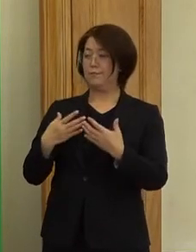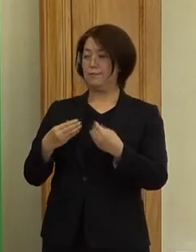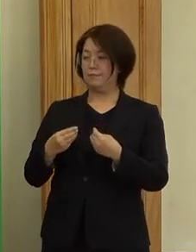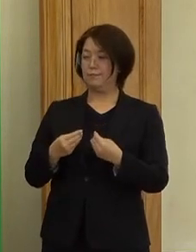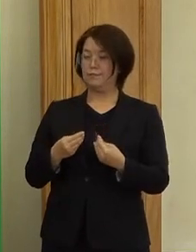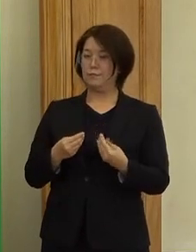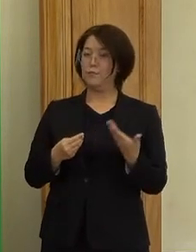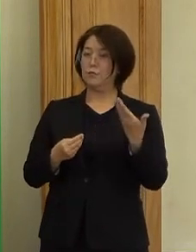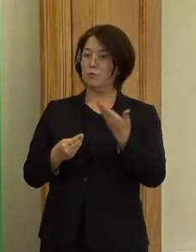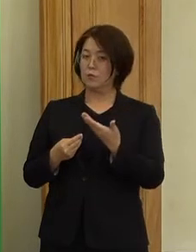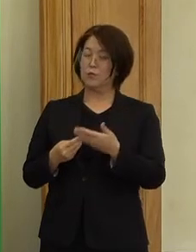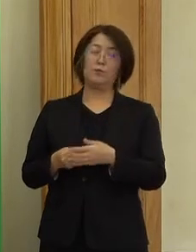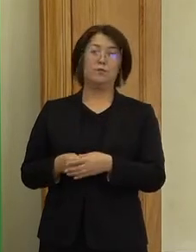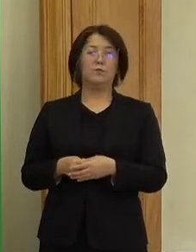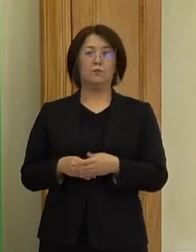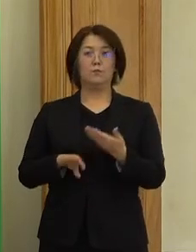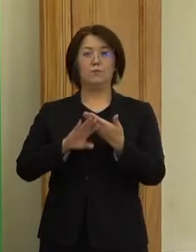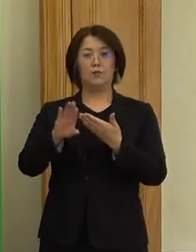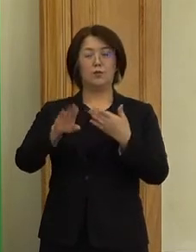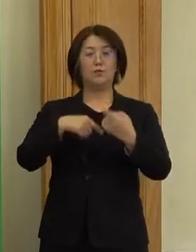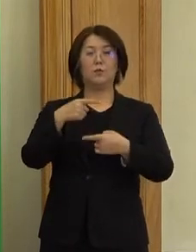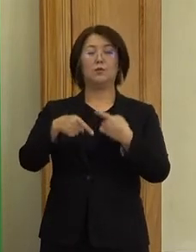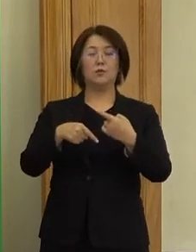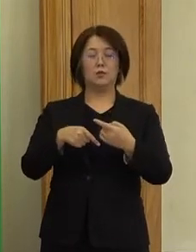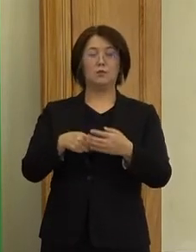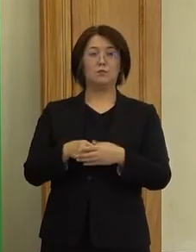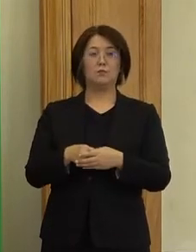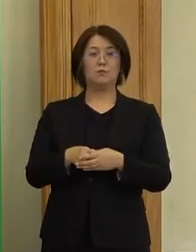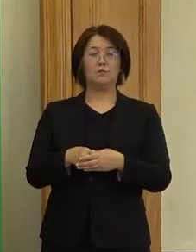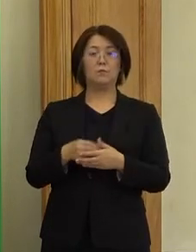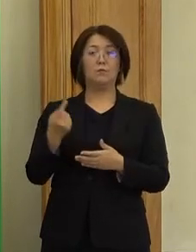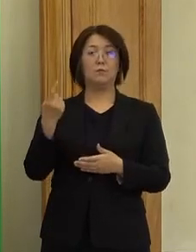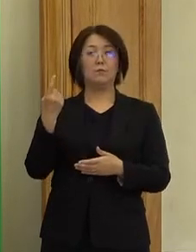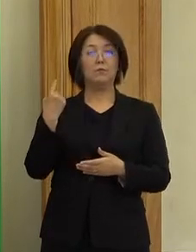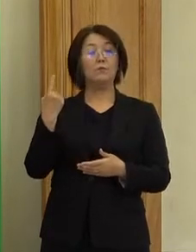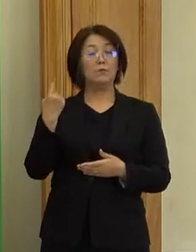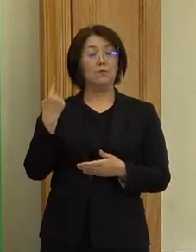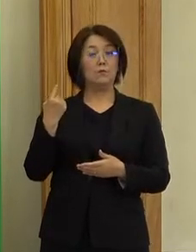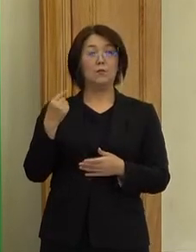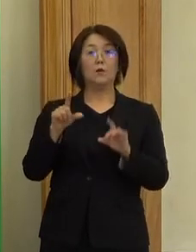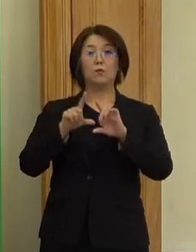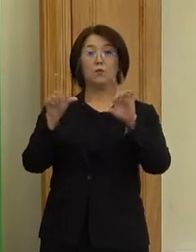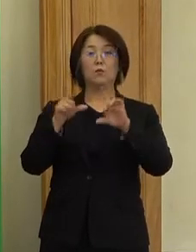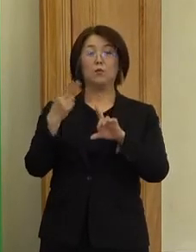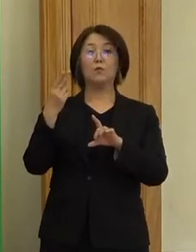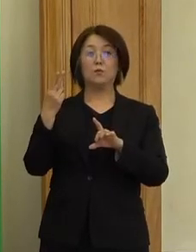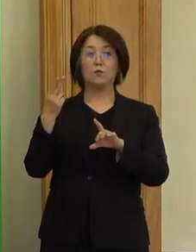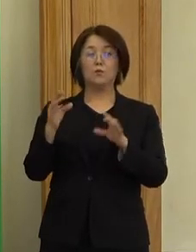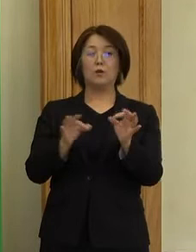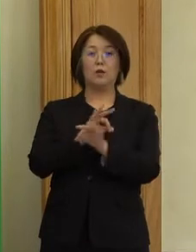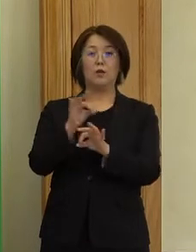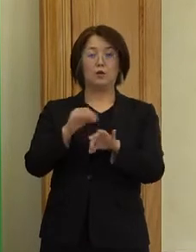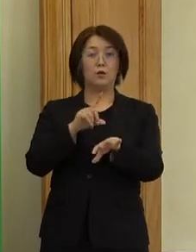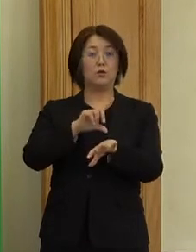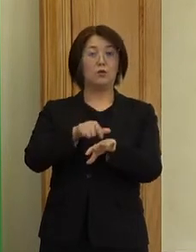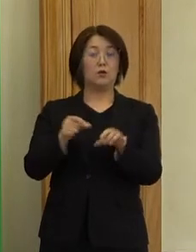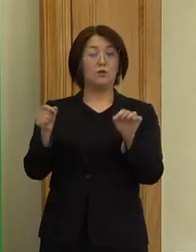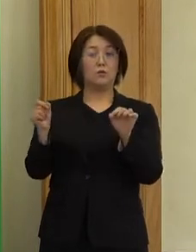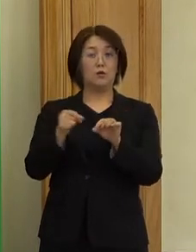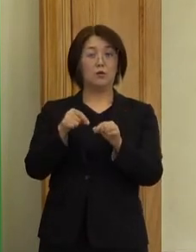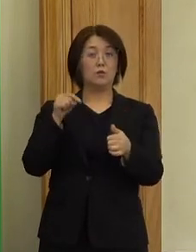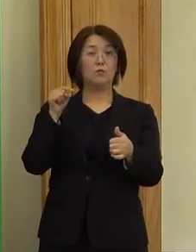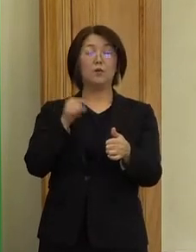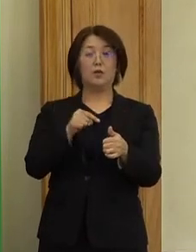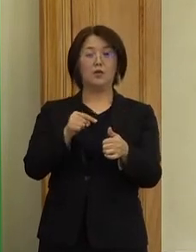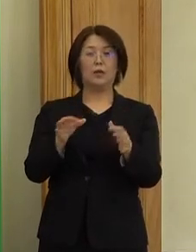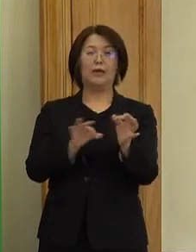じゃあすみません、次ちょっと別件です。昨日あの、東京都の、営業時間短縮命令でその営業